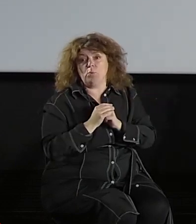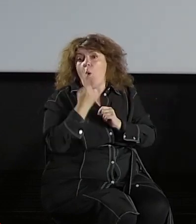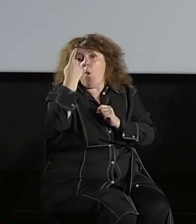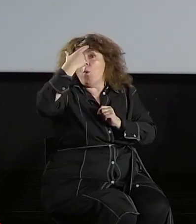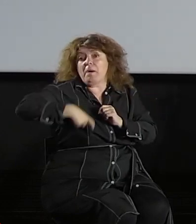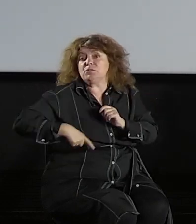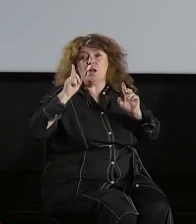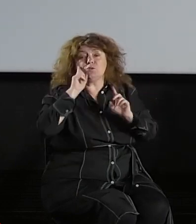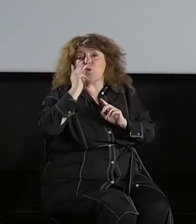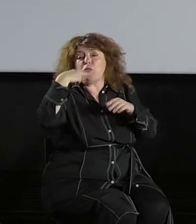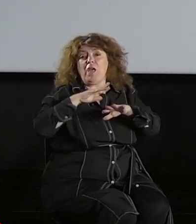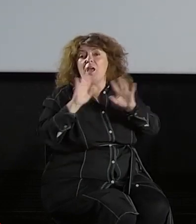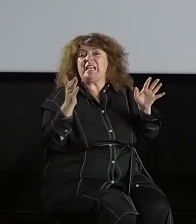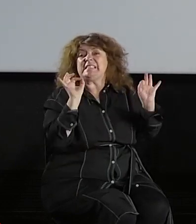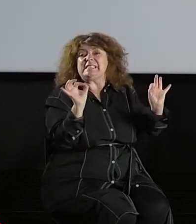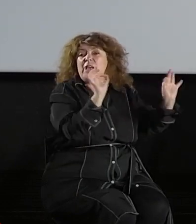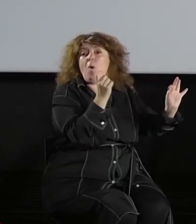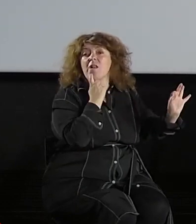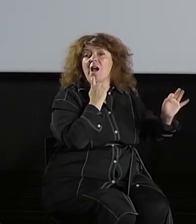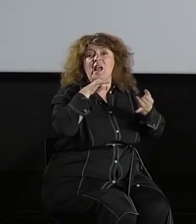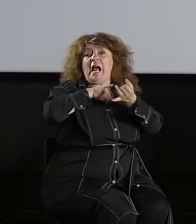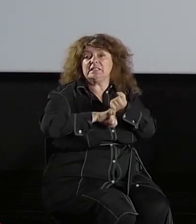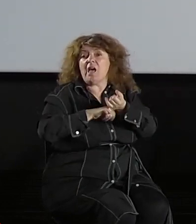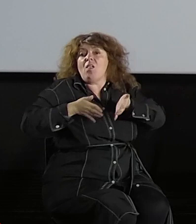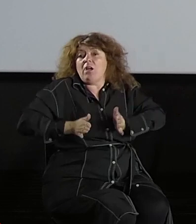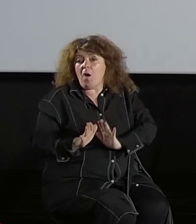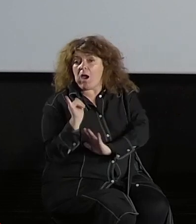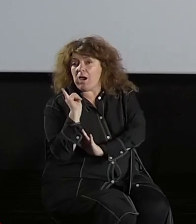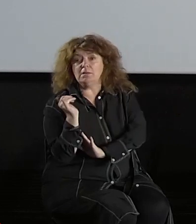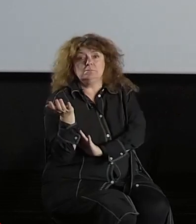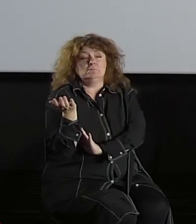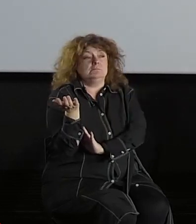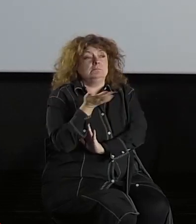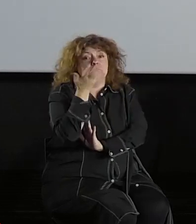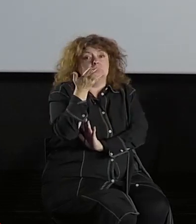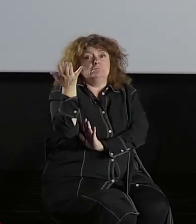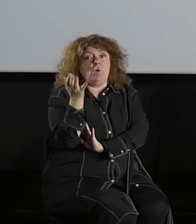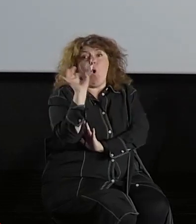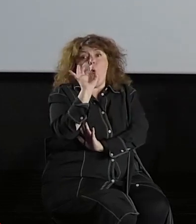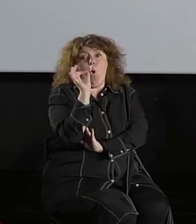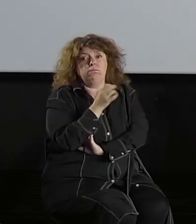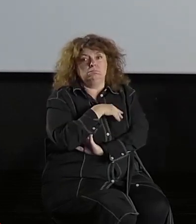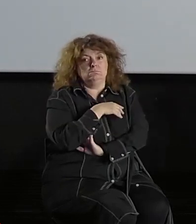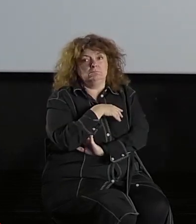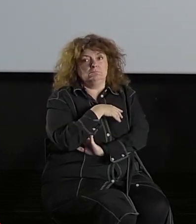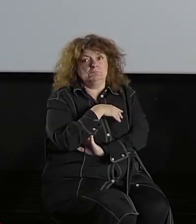sordociega pues como gennet que está casada tiene hijo y y tal o o todo lo que te